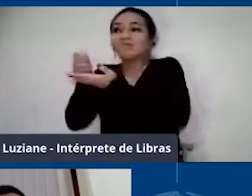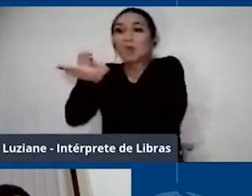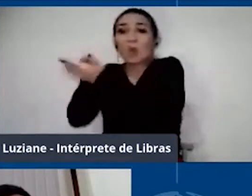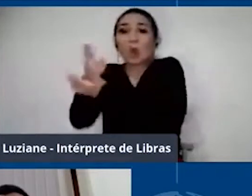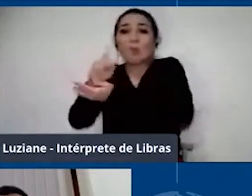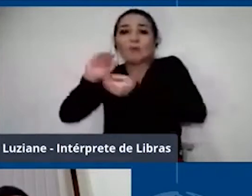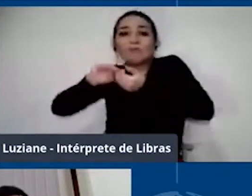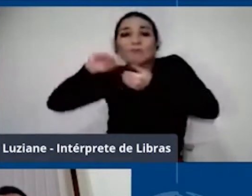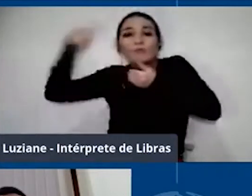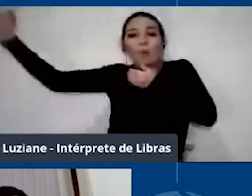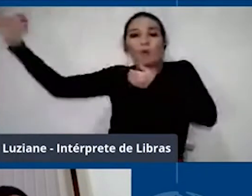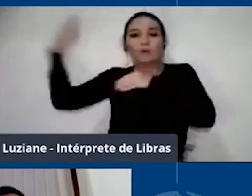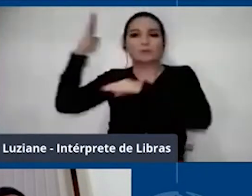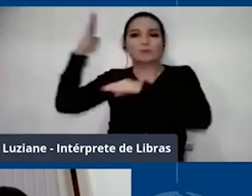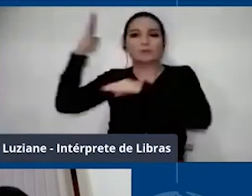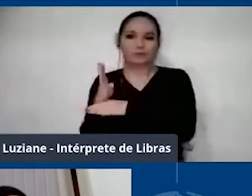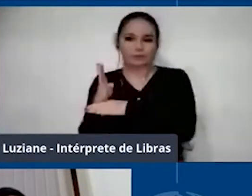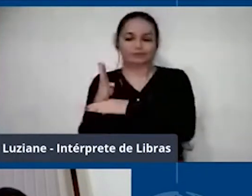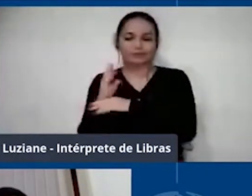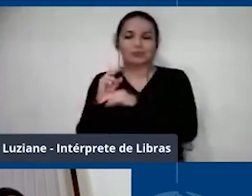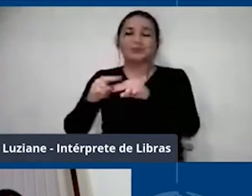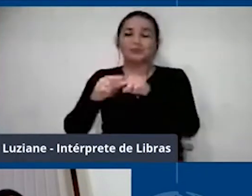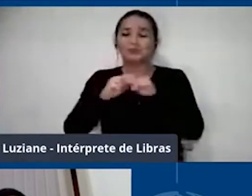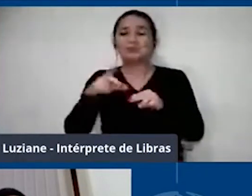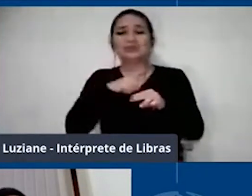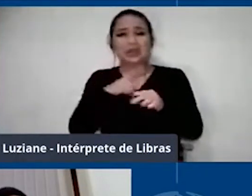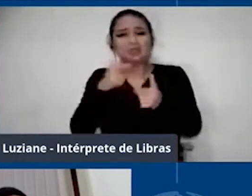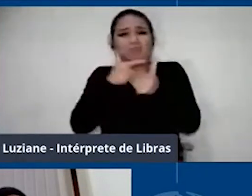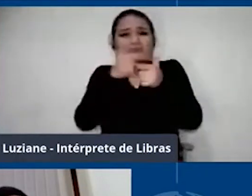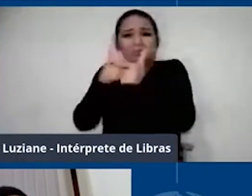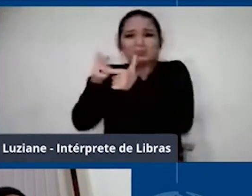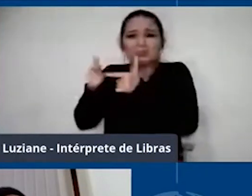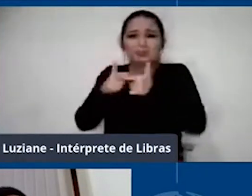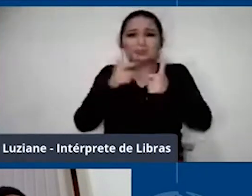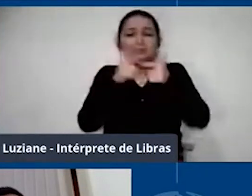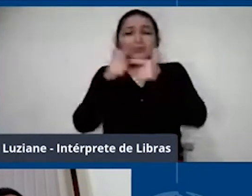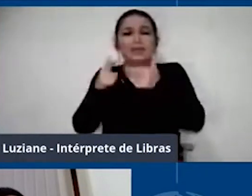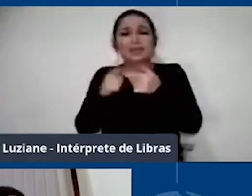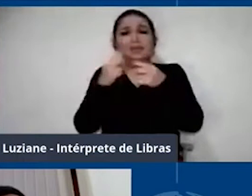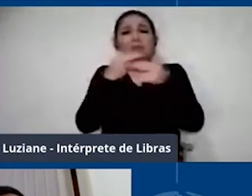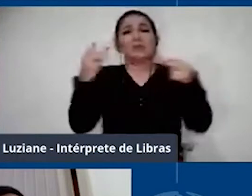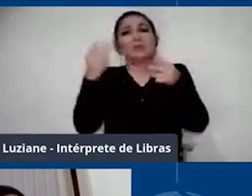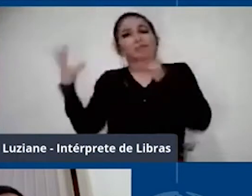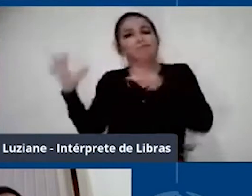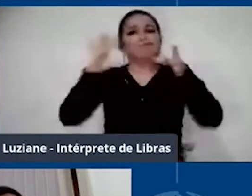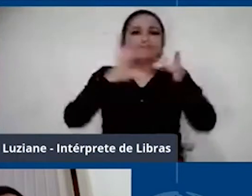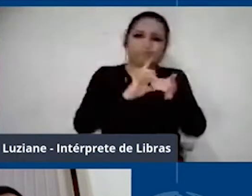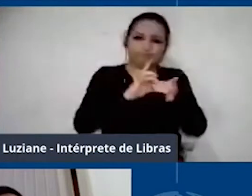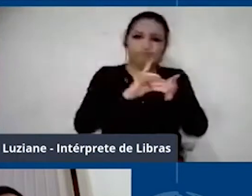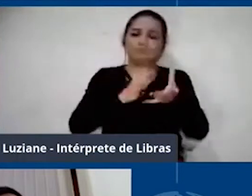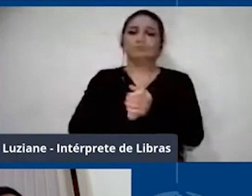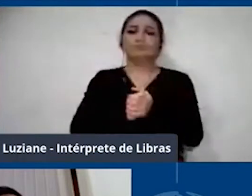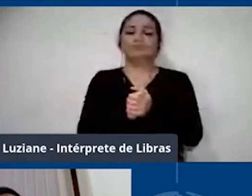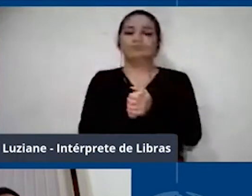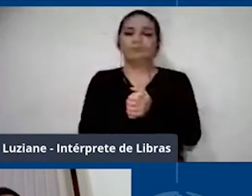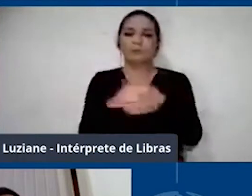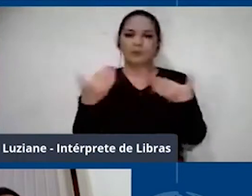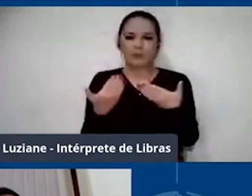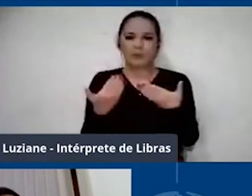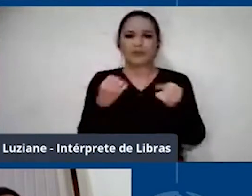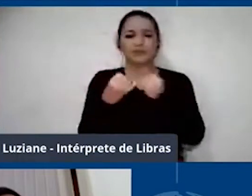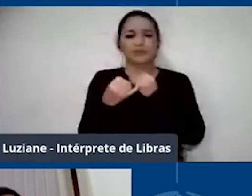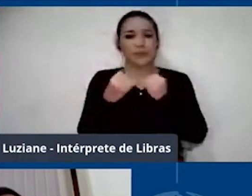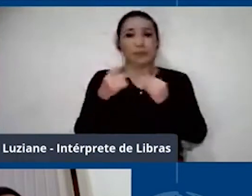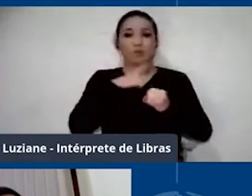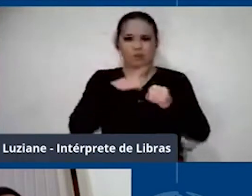temos dilemas muito complexos para essas cadeias que são interligadas, né? Então, aí eu tenho